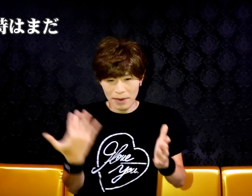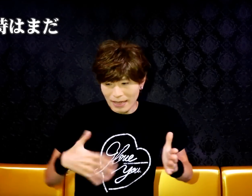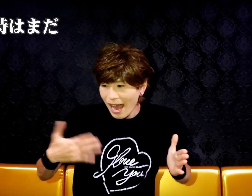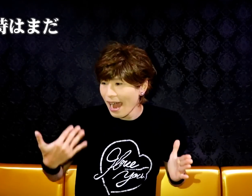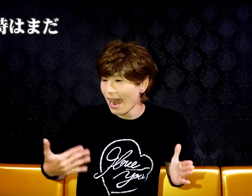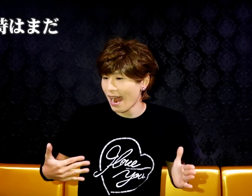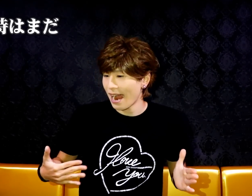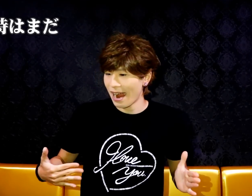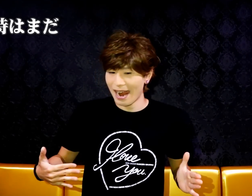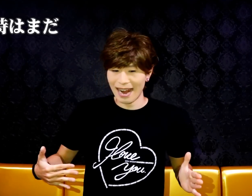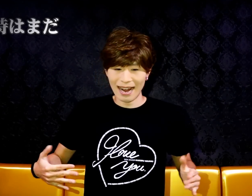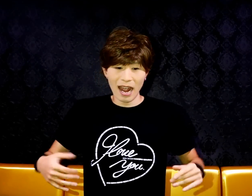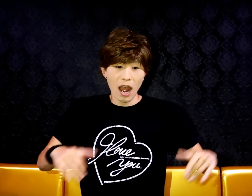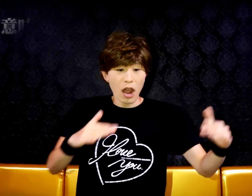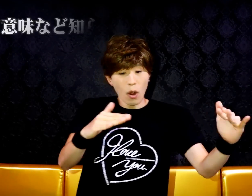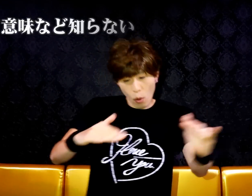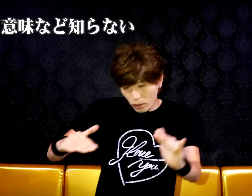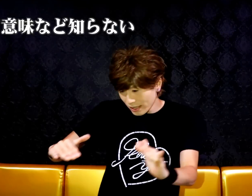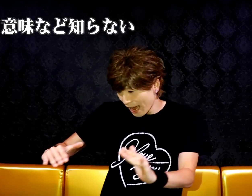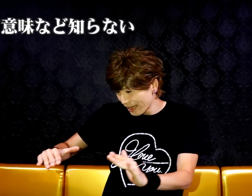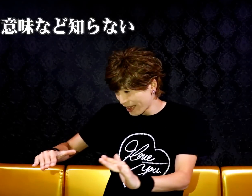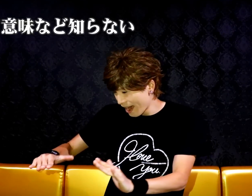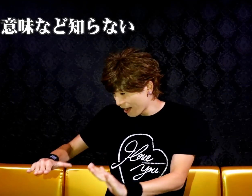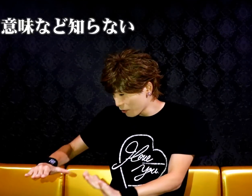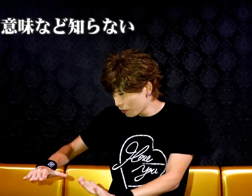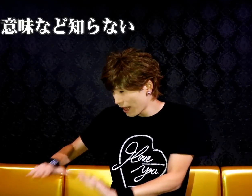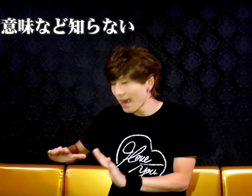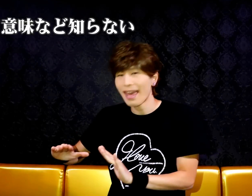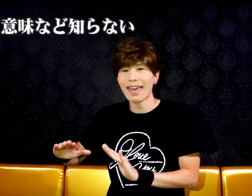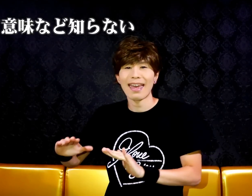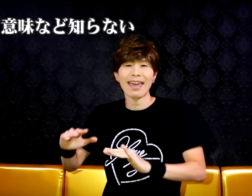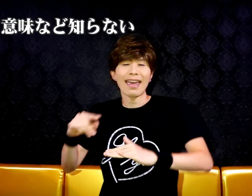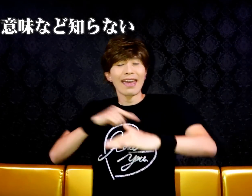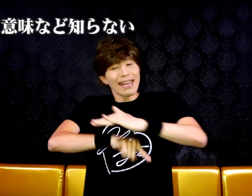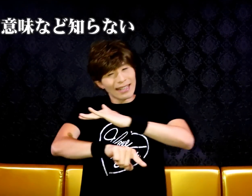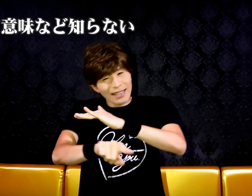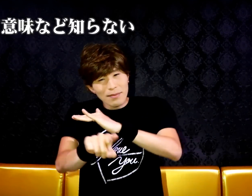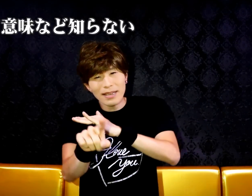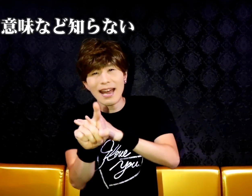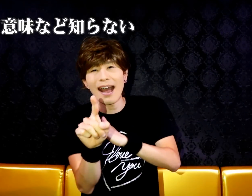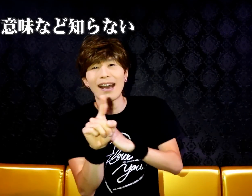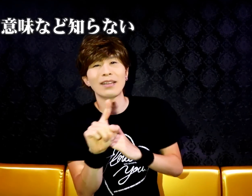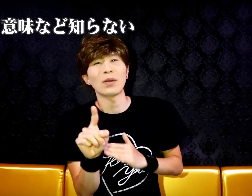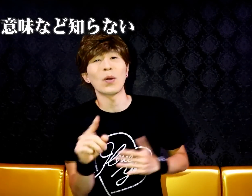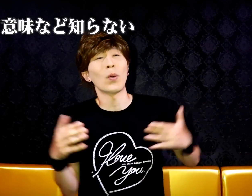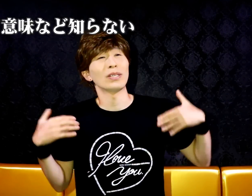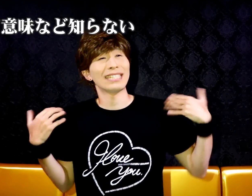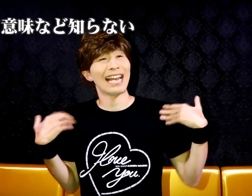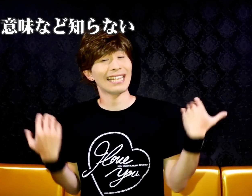まだ幼くて、意味など知ら